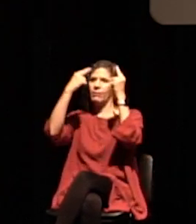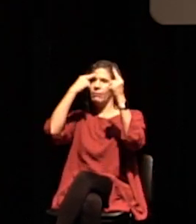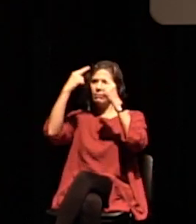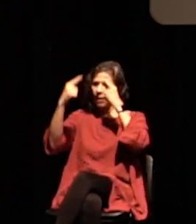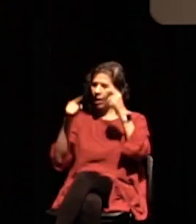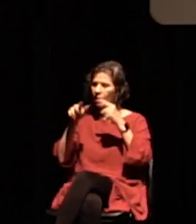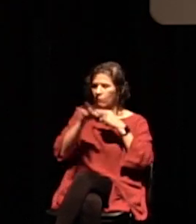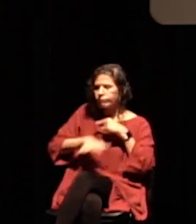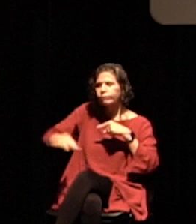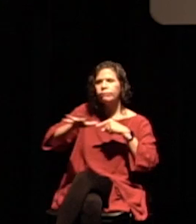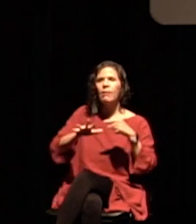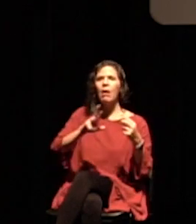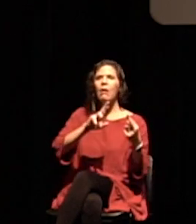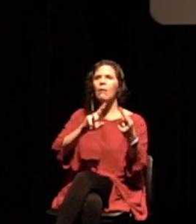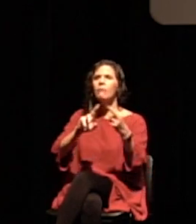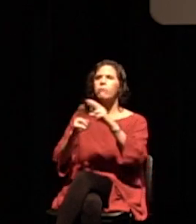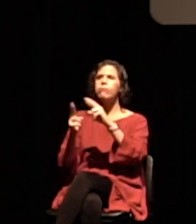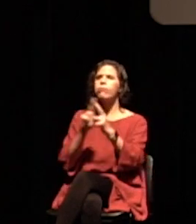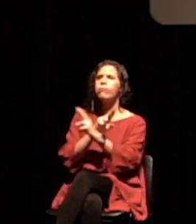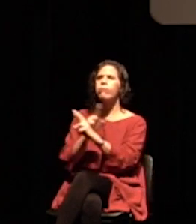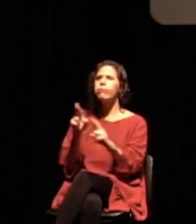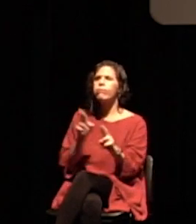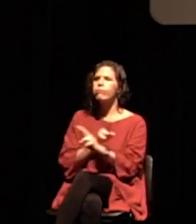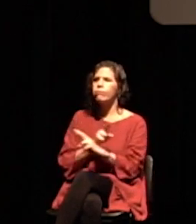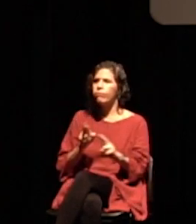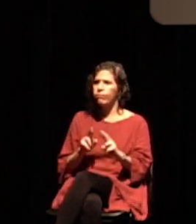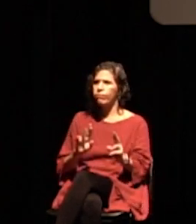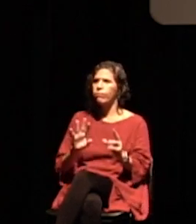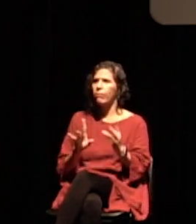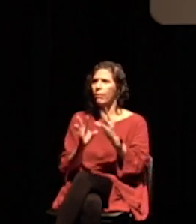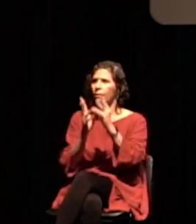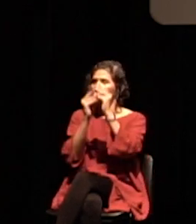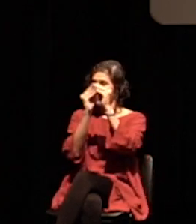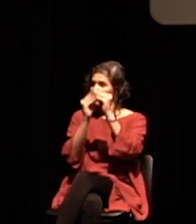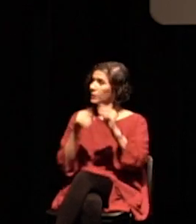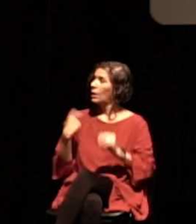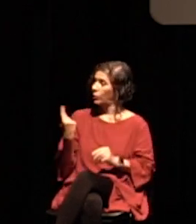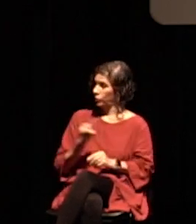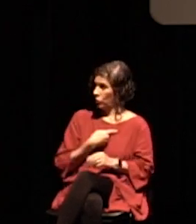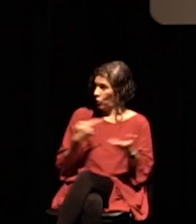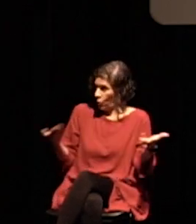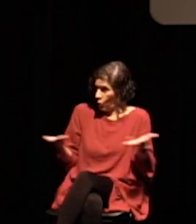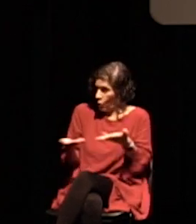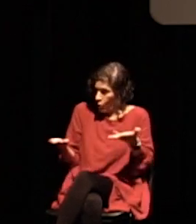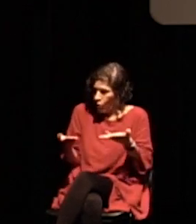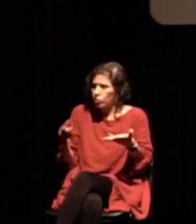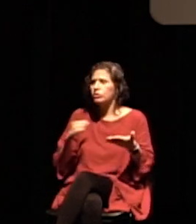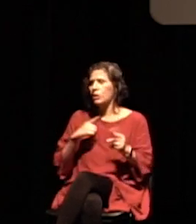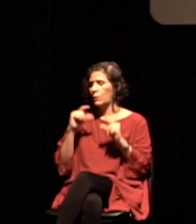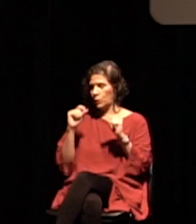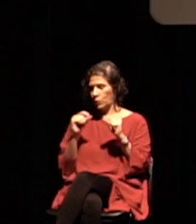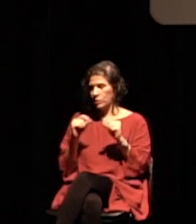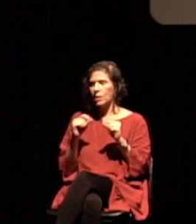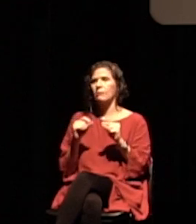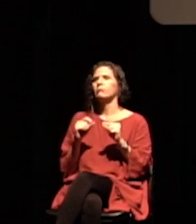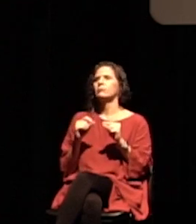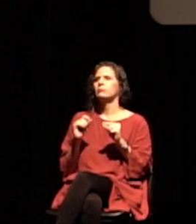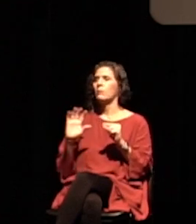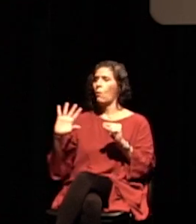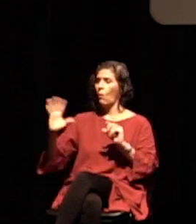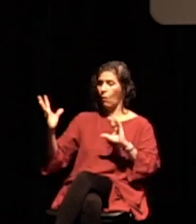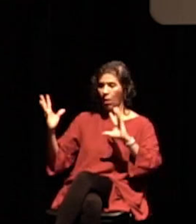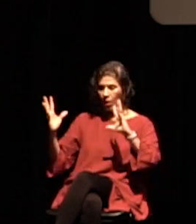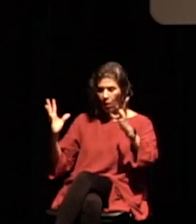essa relação. E eu acho que nós vivemos uma circunstância objetivamente política